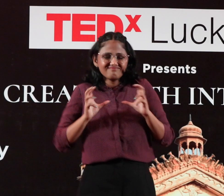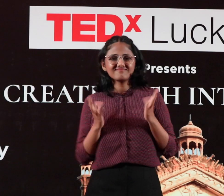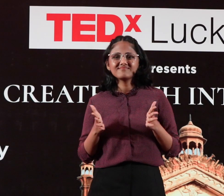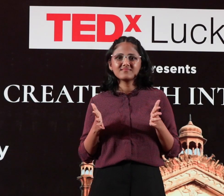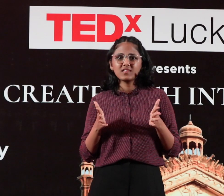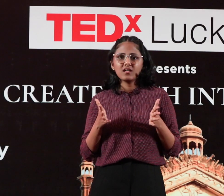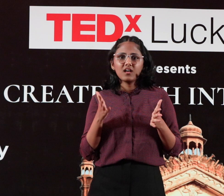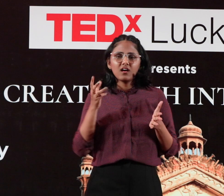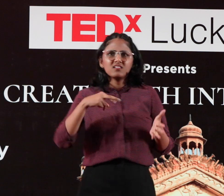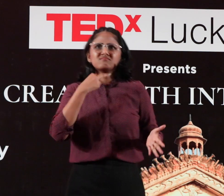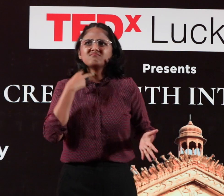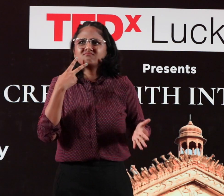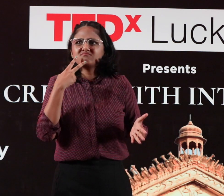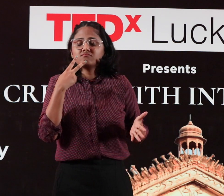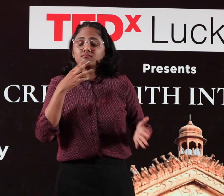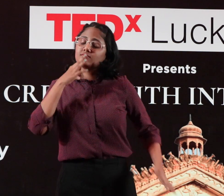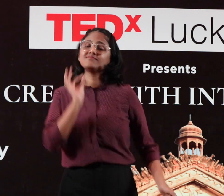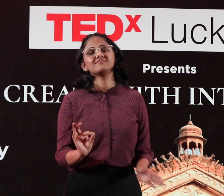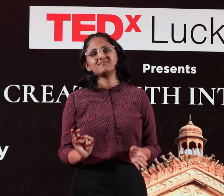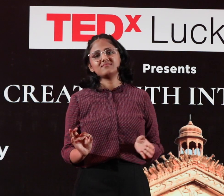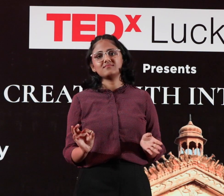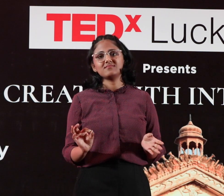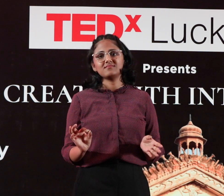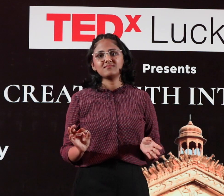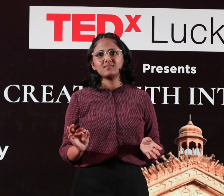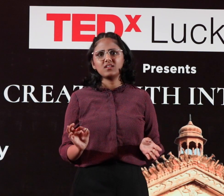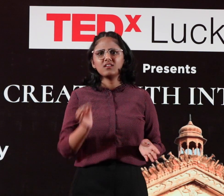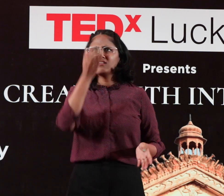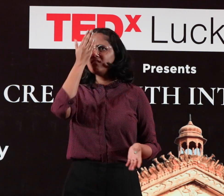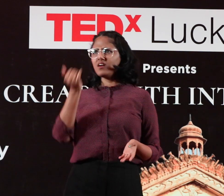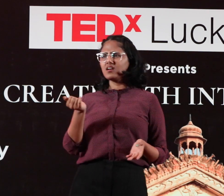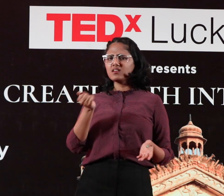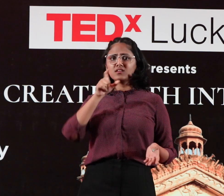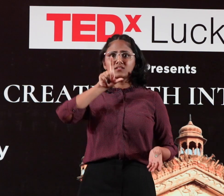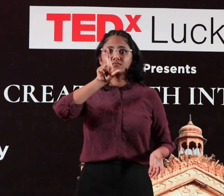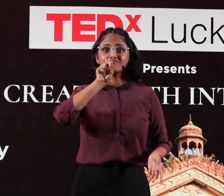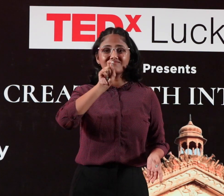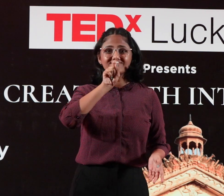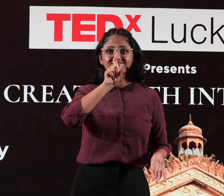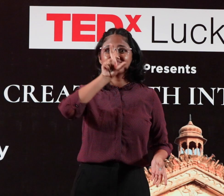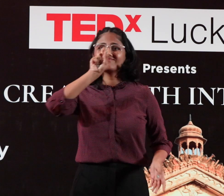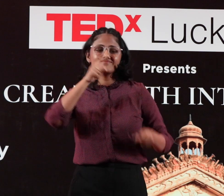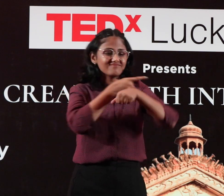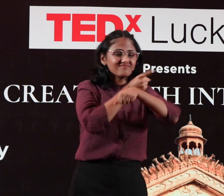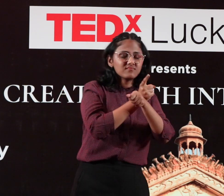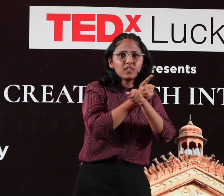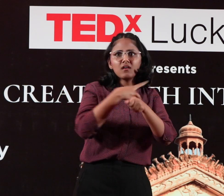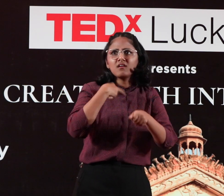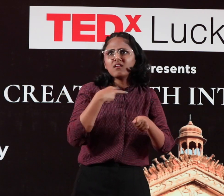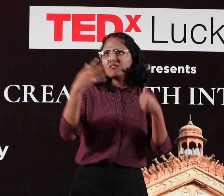ये आवाज़ बहुत महत्वपूर्ण है, क्योंकि ये 10 सेकेंड 5 सेकेंड जब मेरी आवाज़ नहीं पहुंच रही थी, ये जो